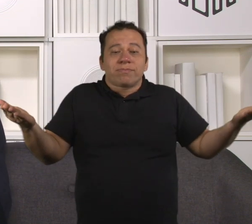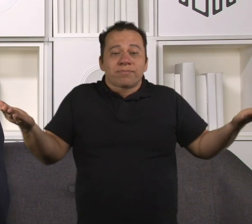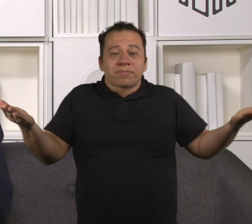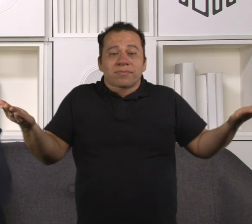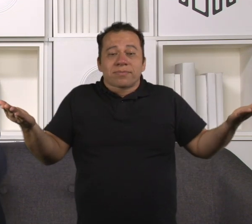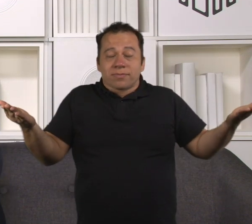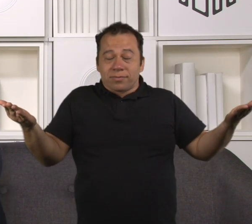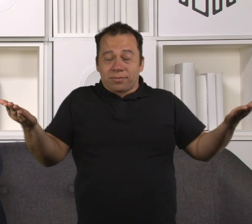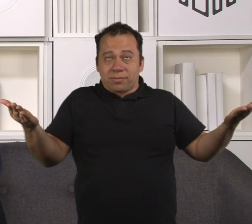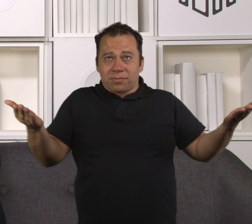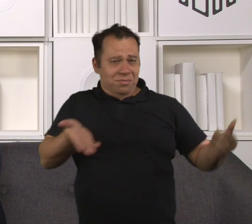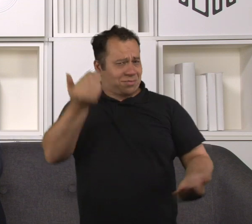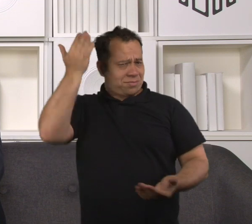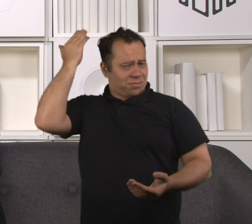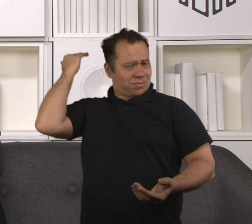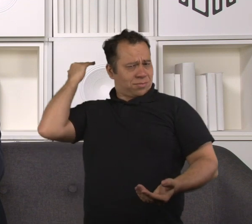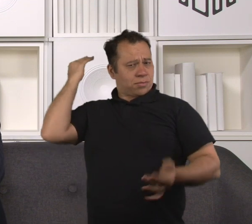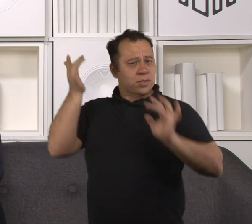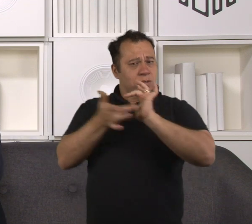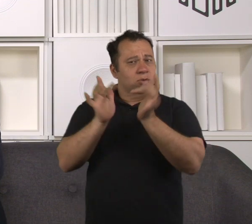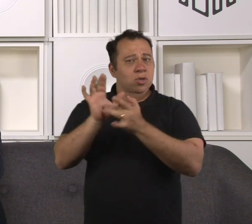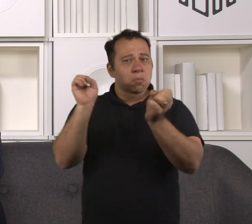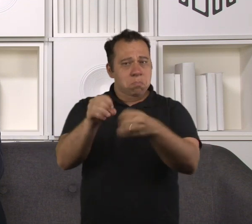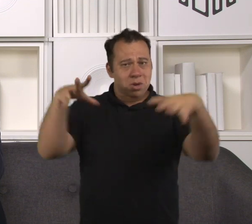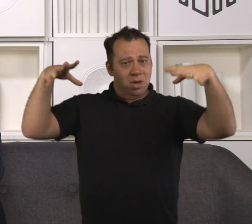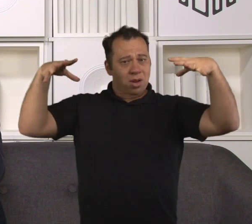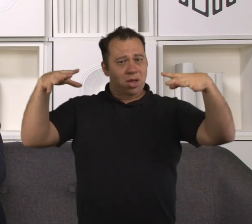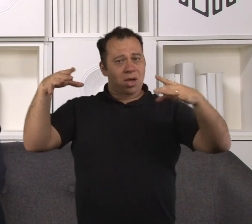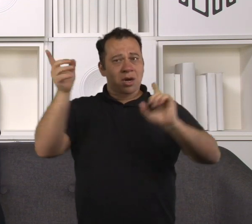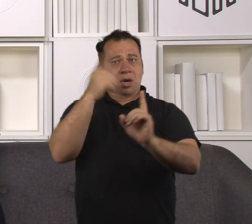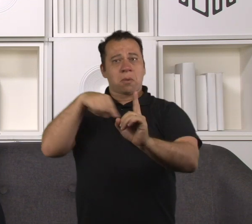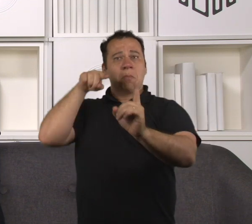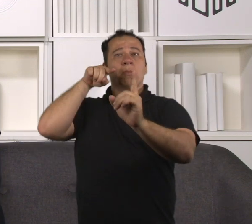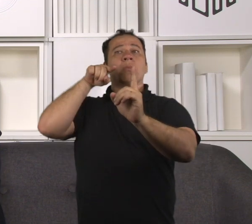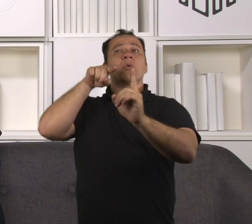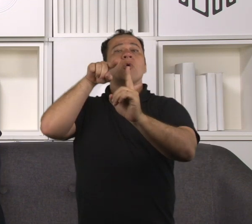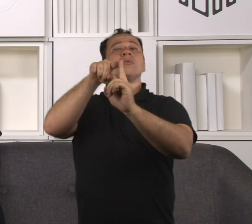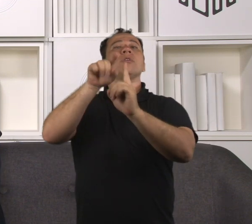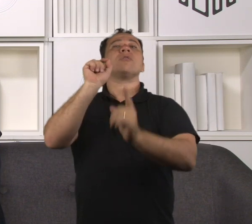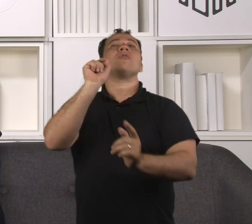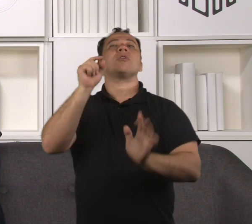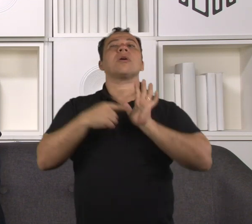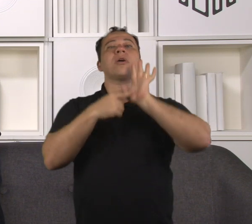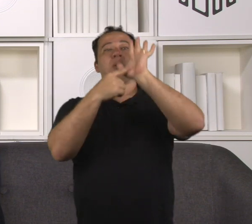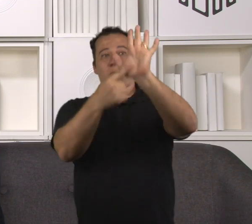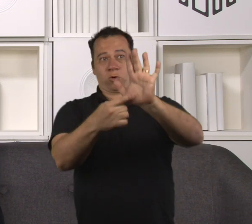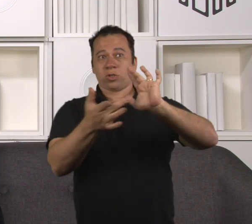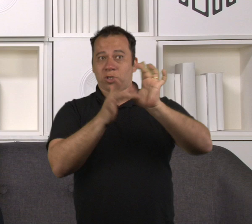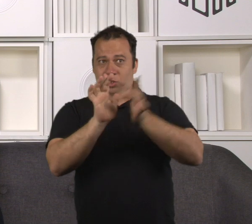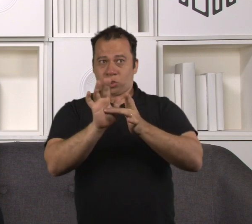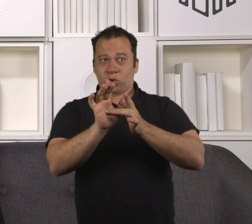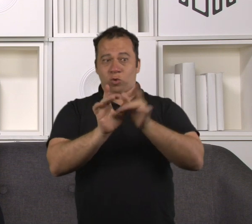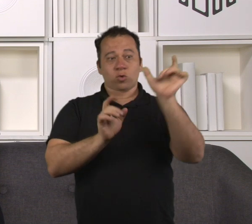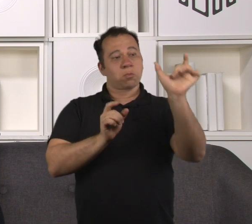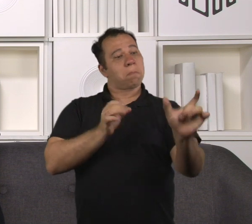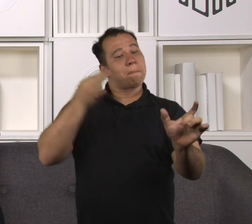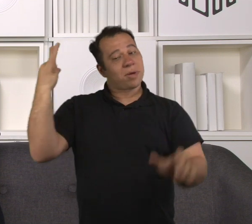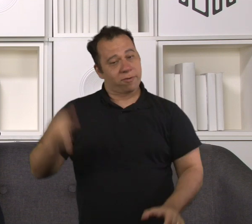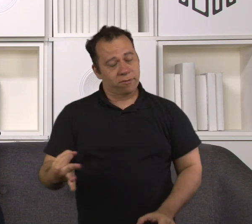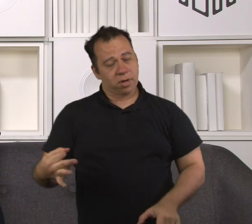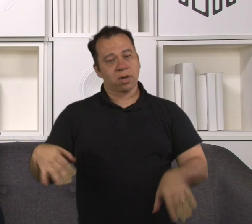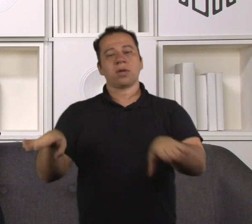Se os milagres foram para atestar e testificar a perfeita humanidade de Jesus e a messianidade de